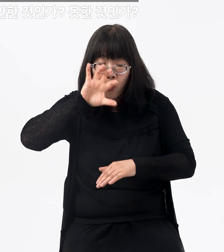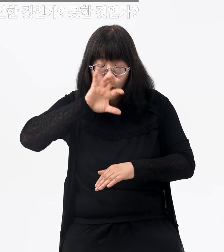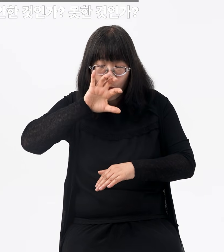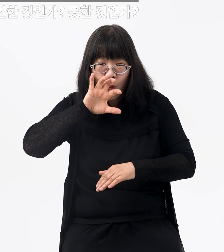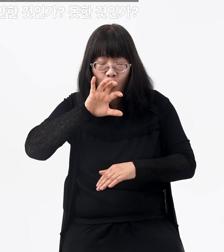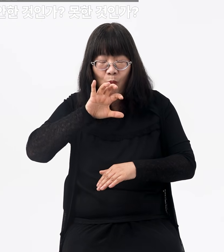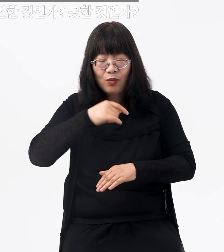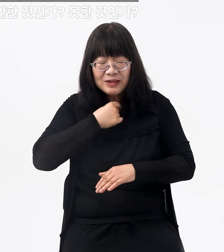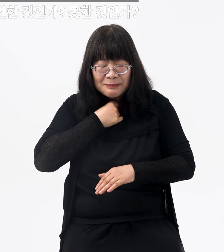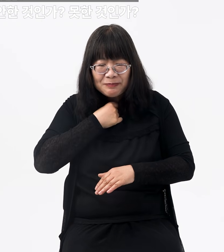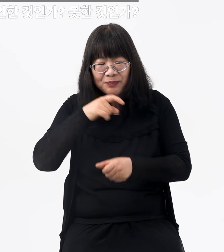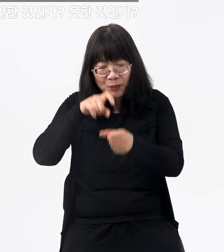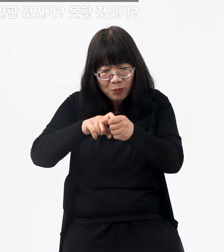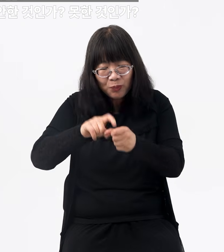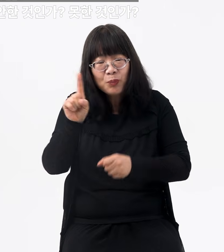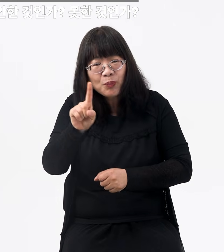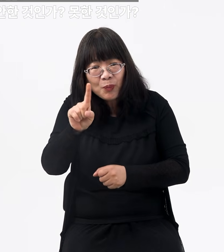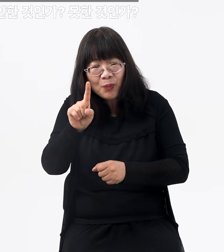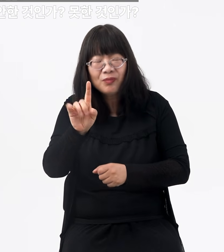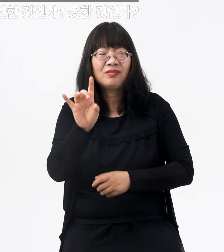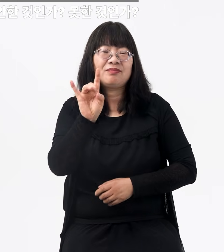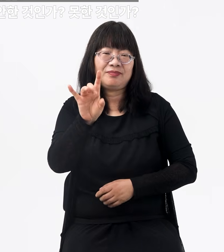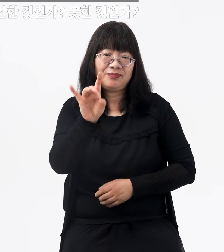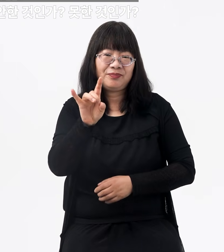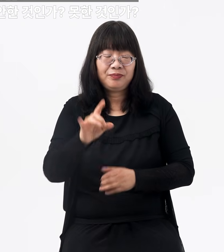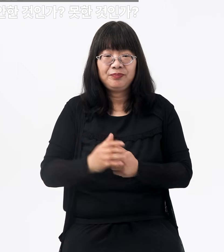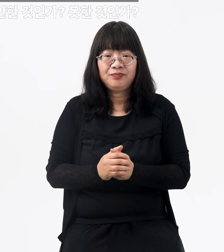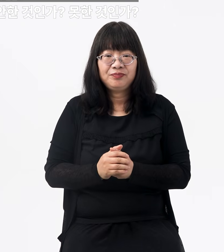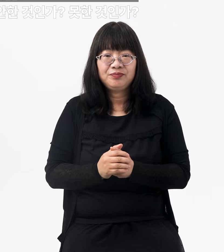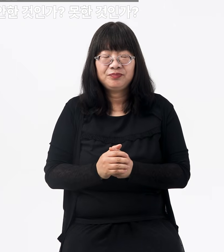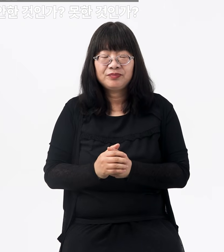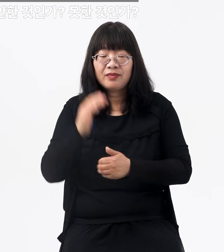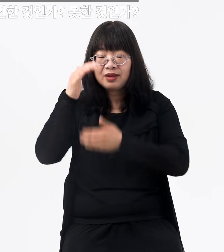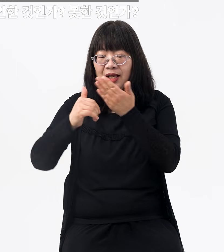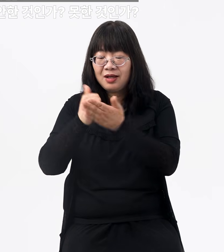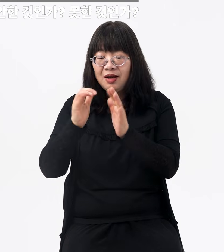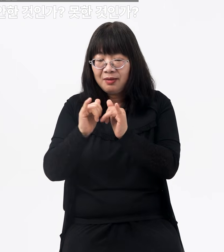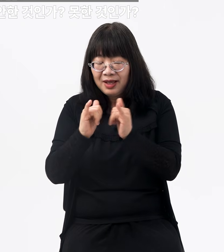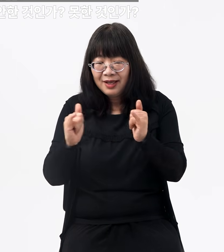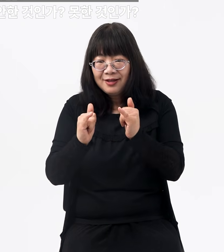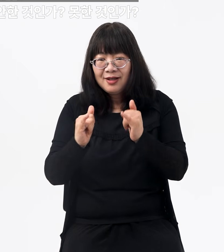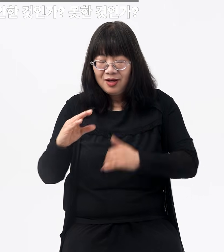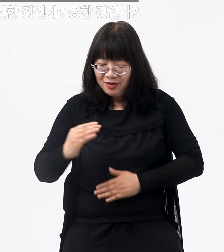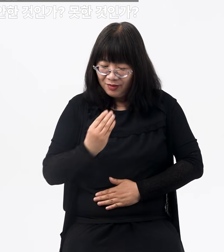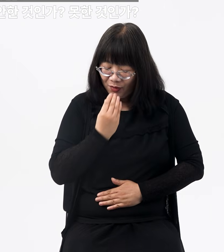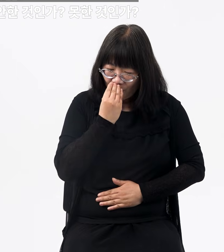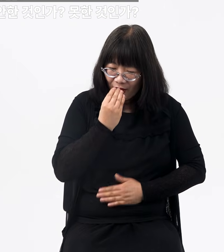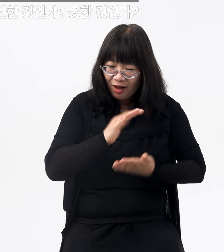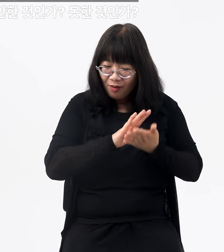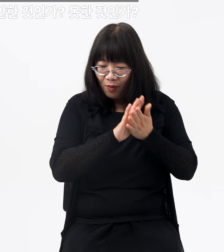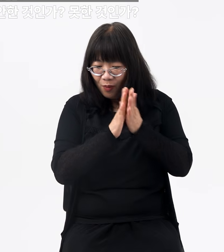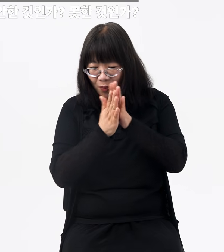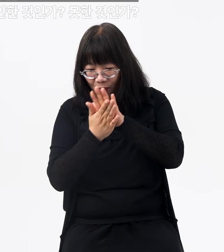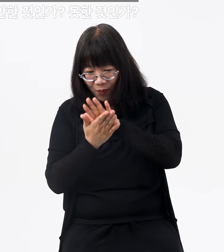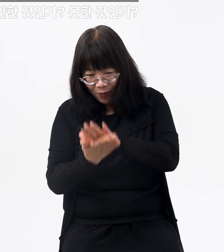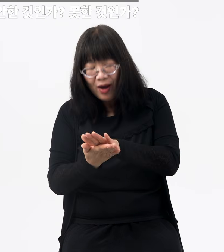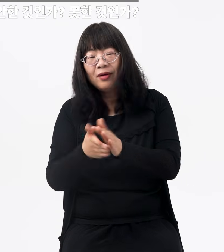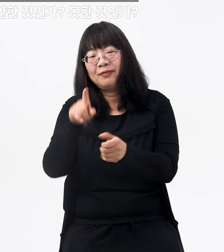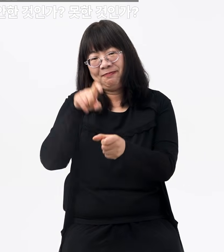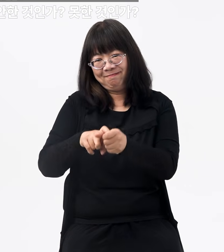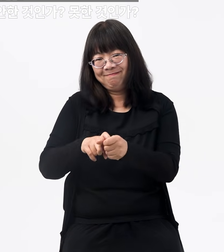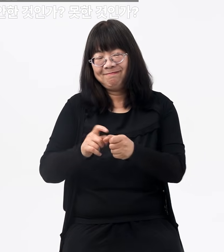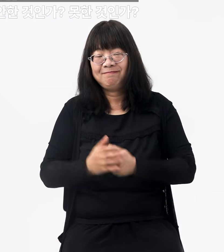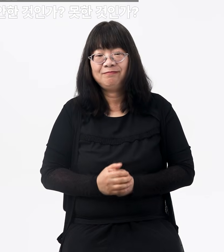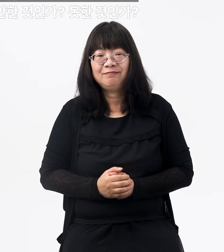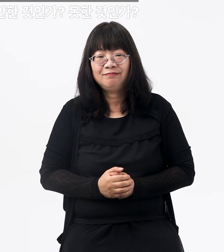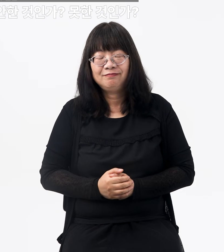훈련시키고자 하는 초점은 하나예요. 그의 백성으로 만들어가는 게 목적입니다.